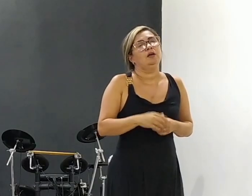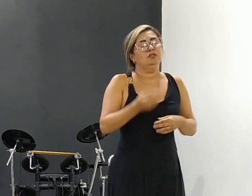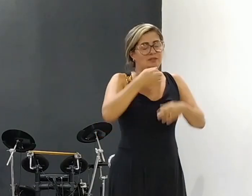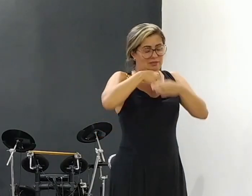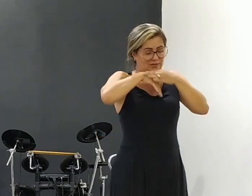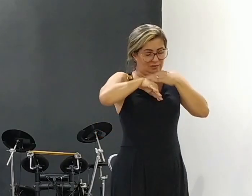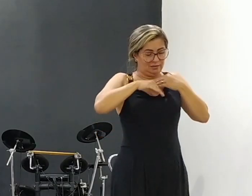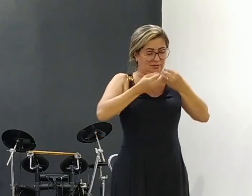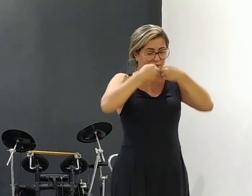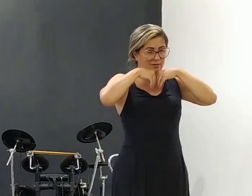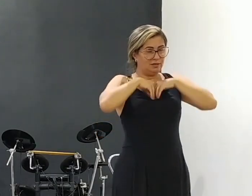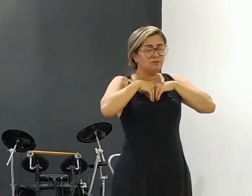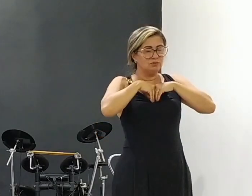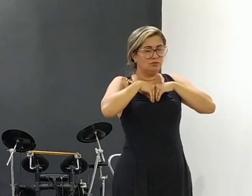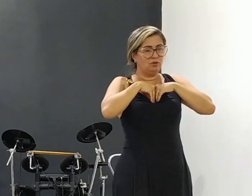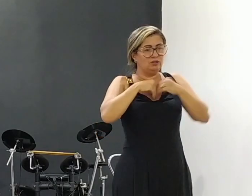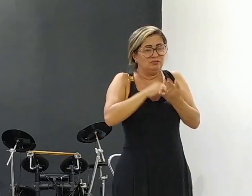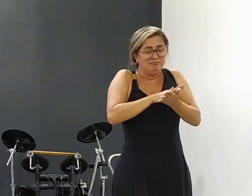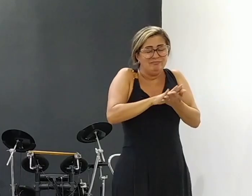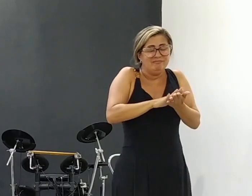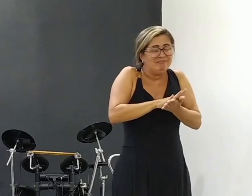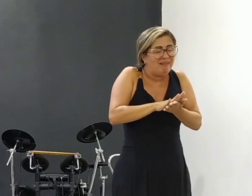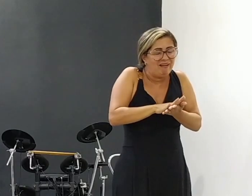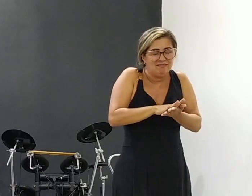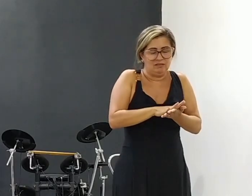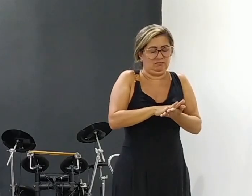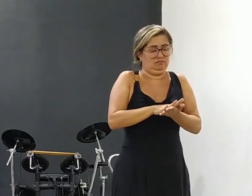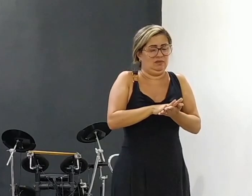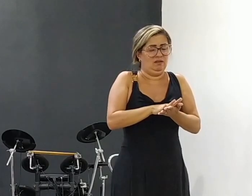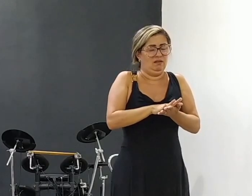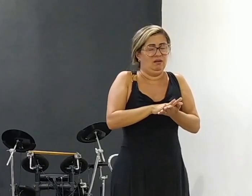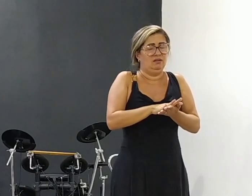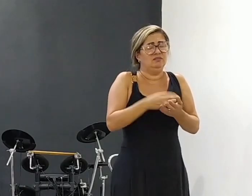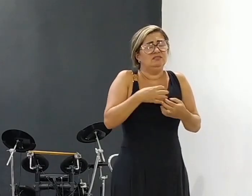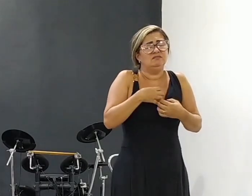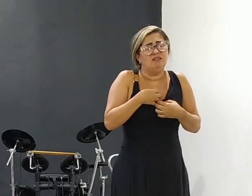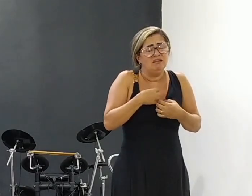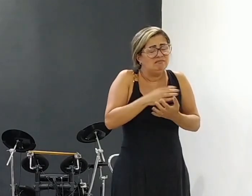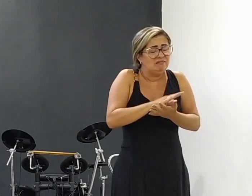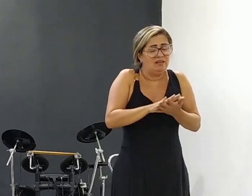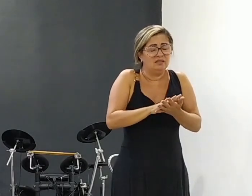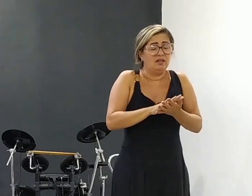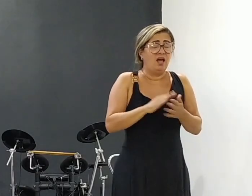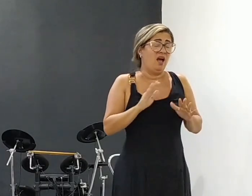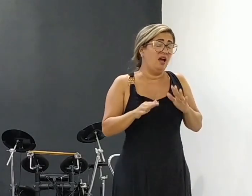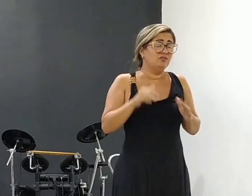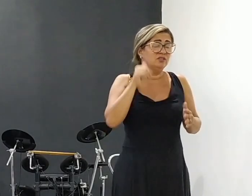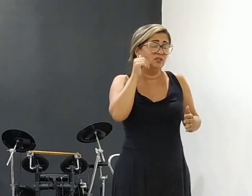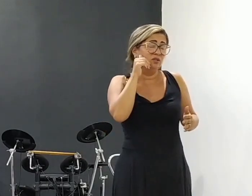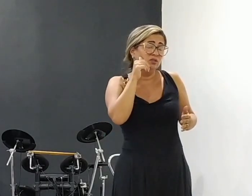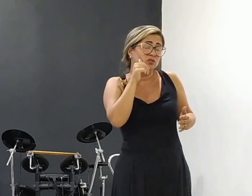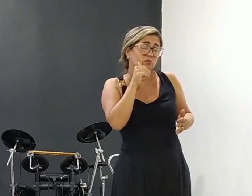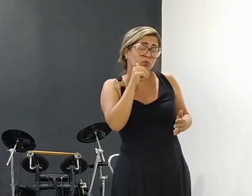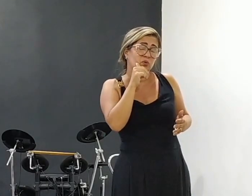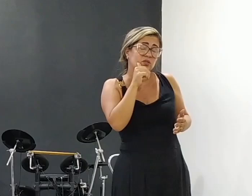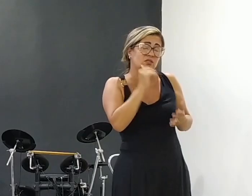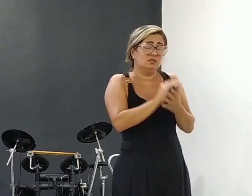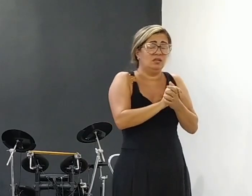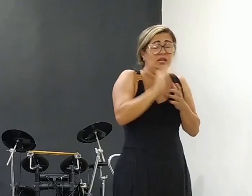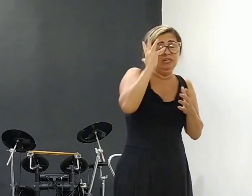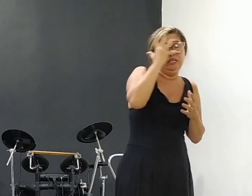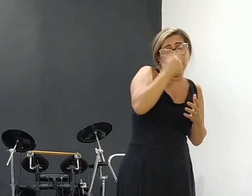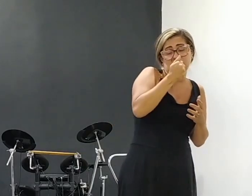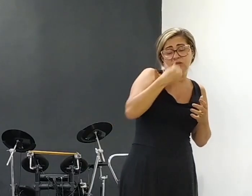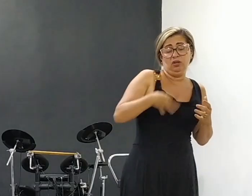irmãos, vazios dentro de nós, que às vezes a gente tem uma esposa linda, um marido abençoado,